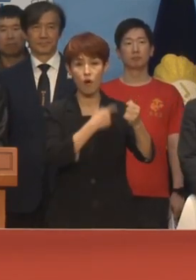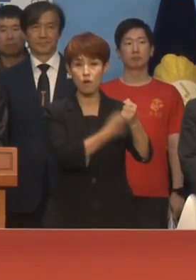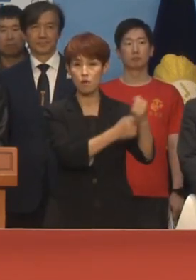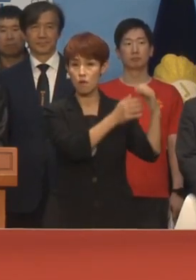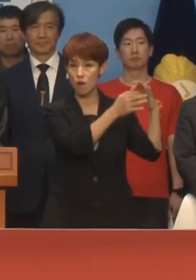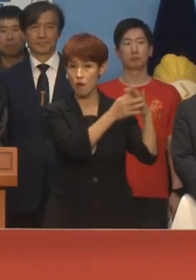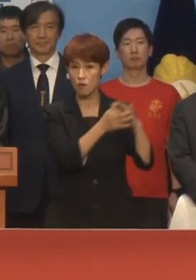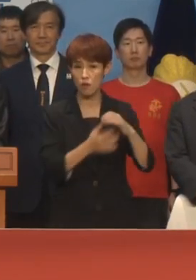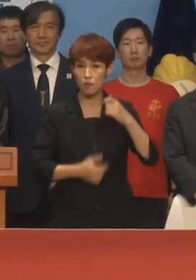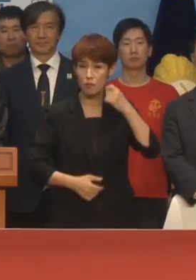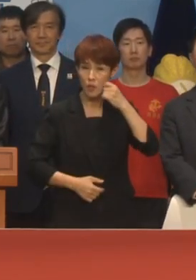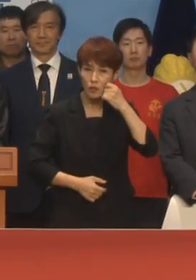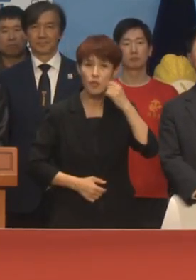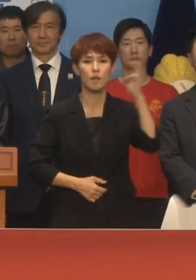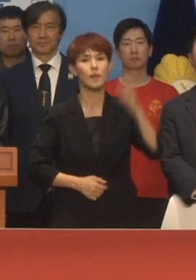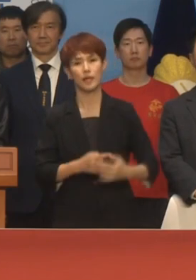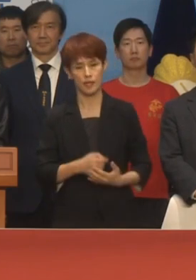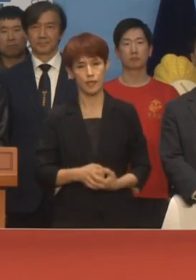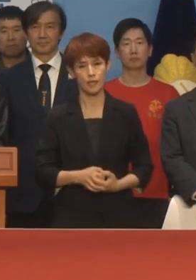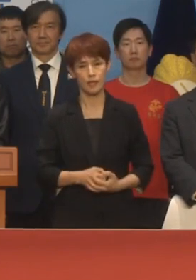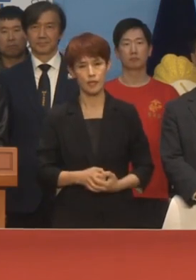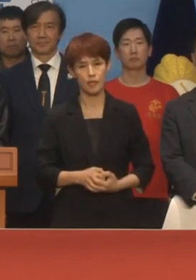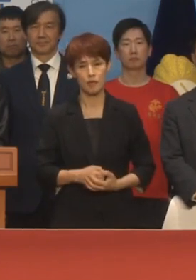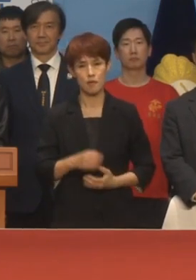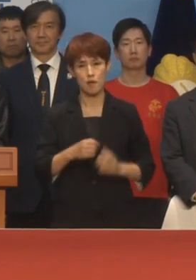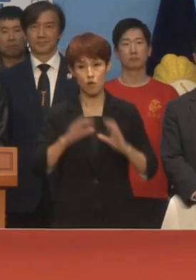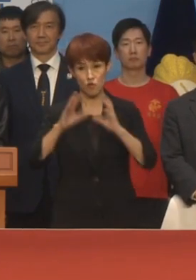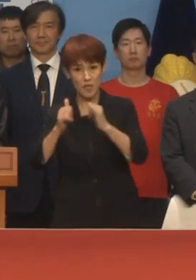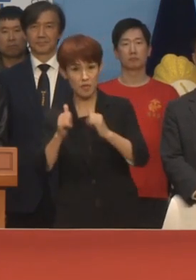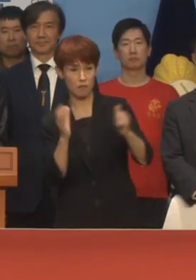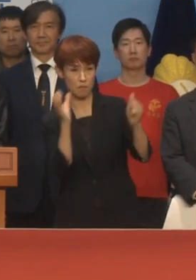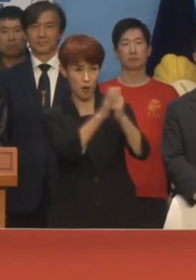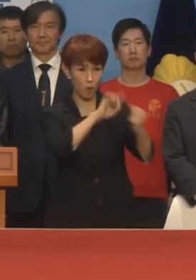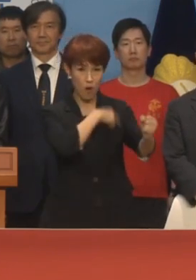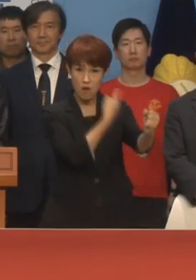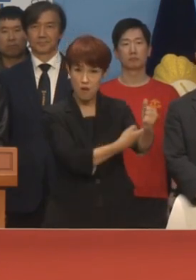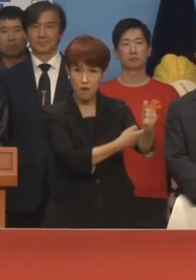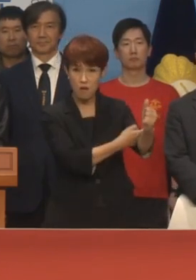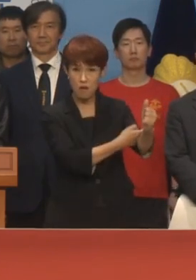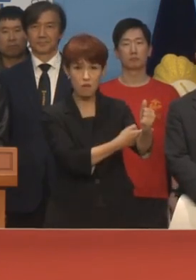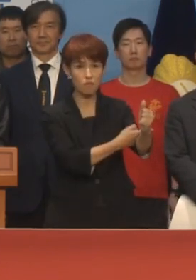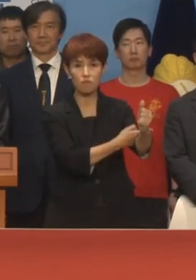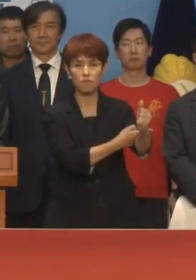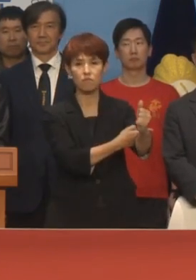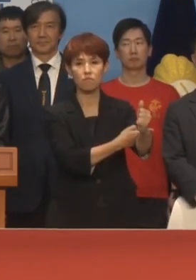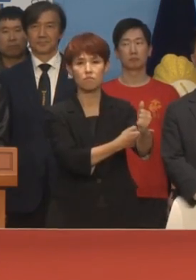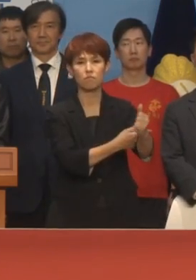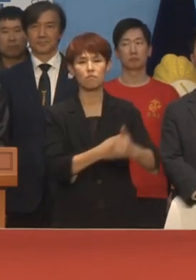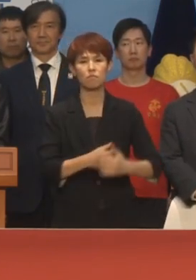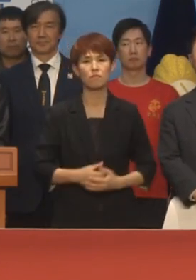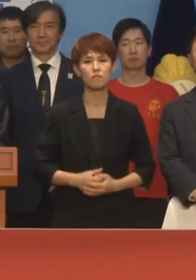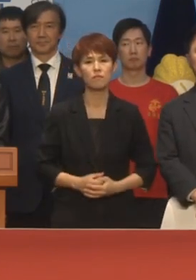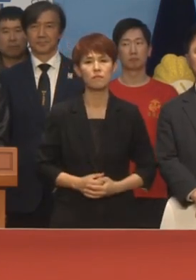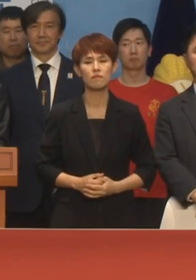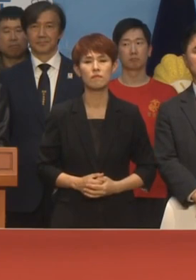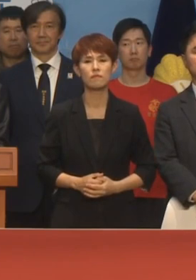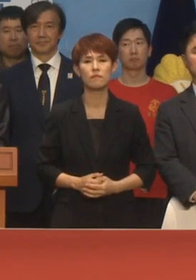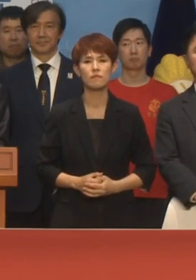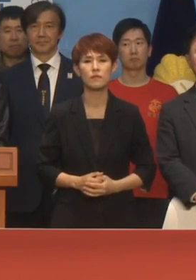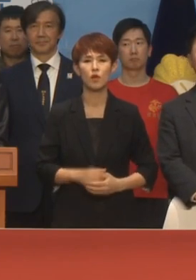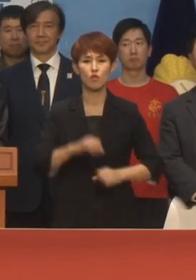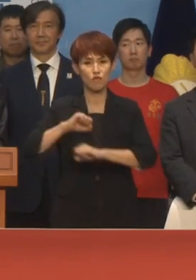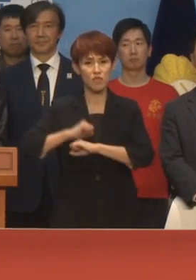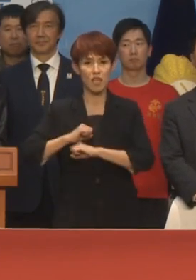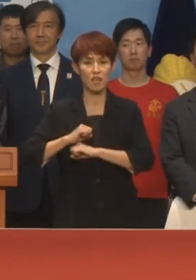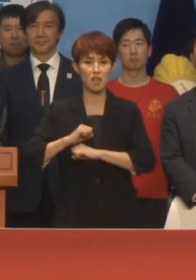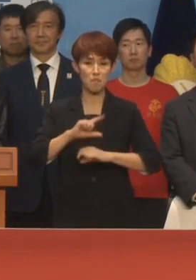정도로 망가지게 될 겁니다. 대통령에게 우리 국민들이 위임한 그 권력, 누구 하나를 린치하고 제복군인의 명예를 더럽히라고